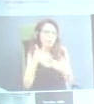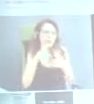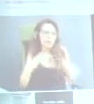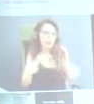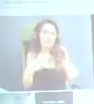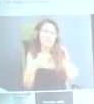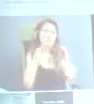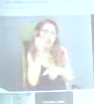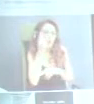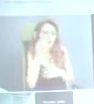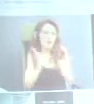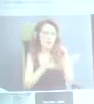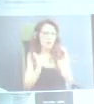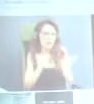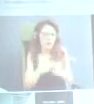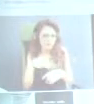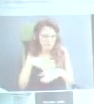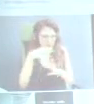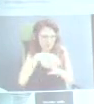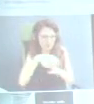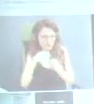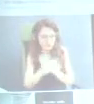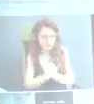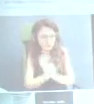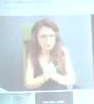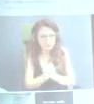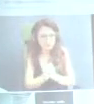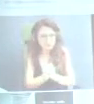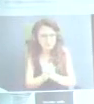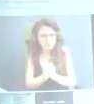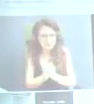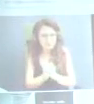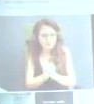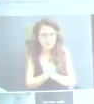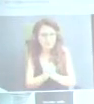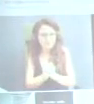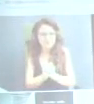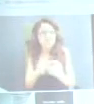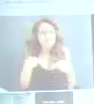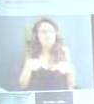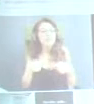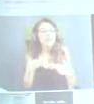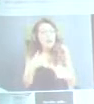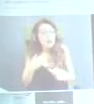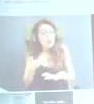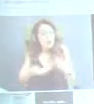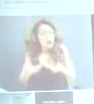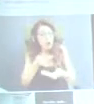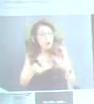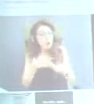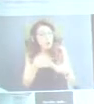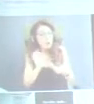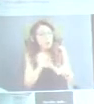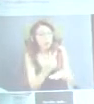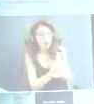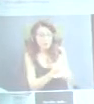E la mia collaborazione è con Visit, ora l'interprete ci farà